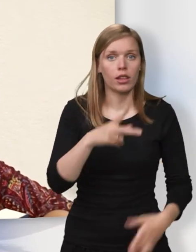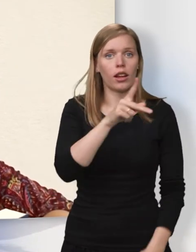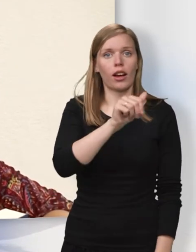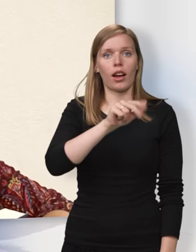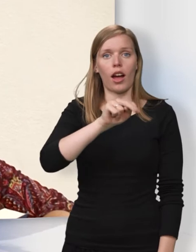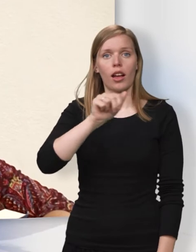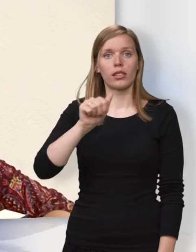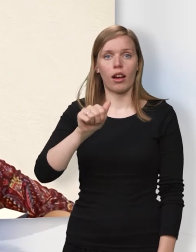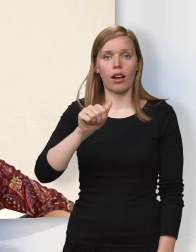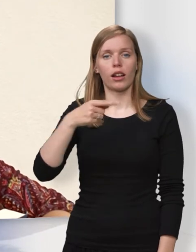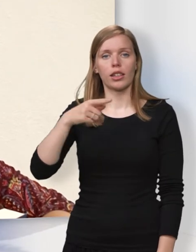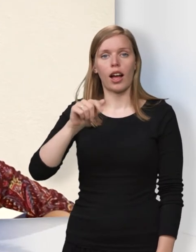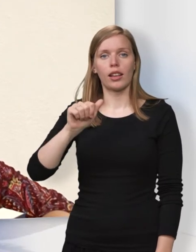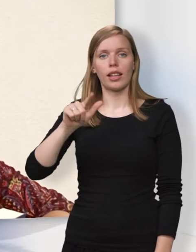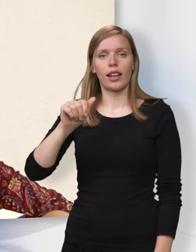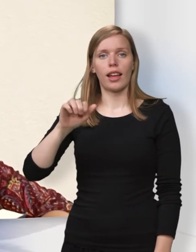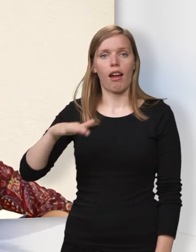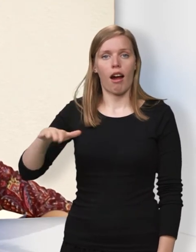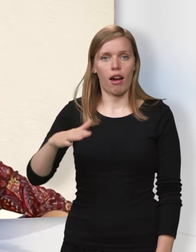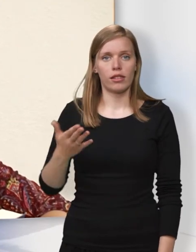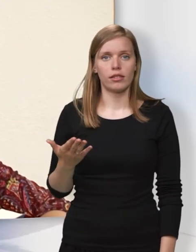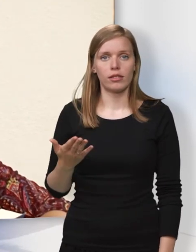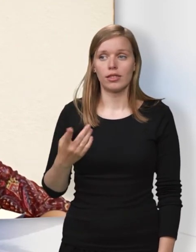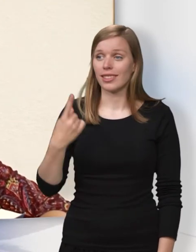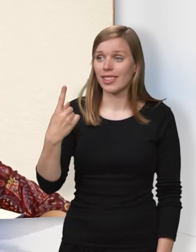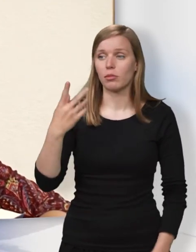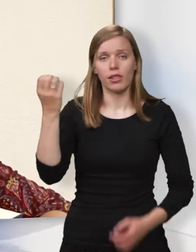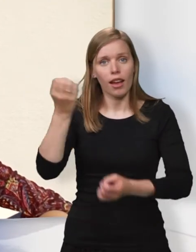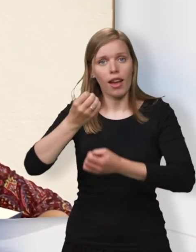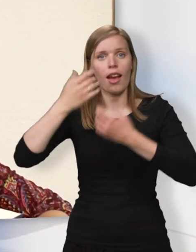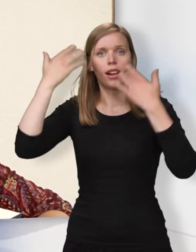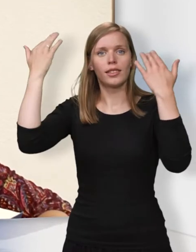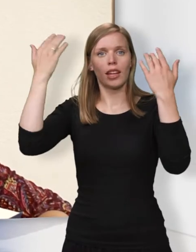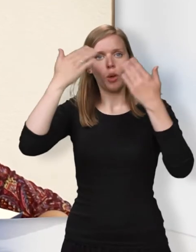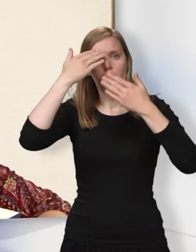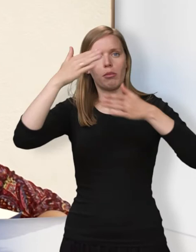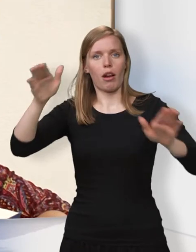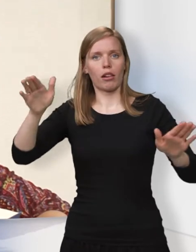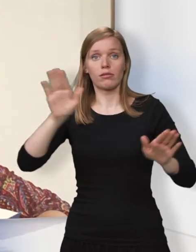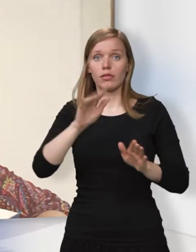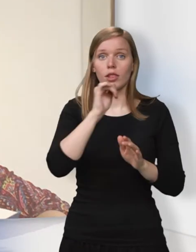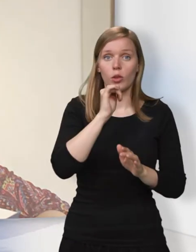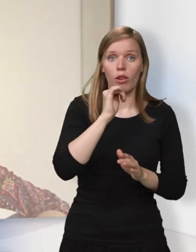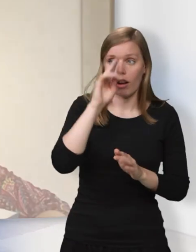Galiläa. Und er offenbarte seine Herrlichkeit. Und seine Jünger glaubten an ihn.